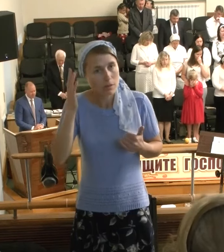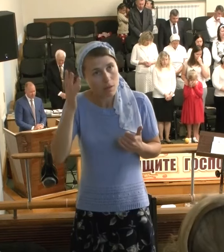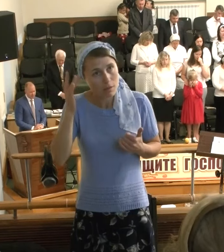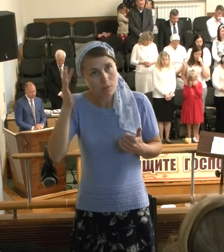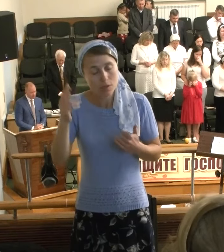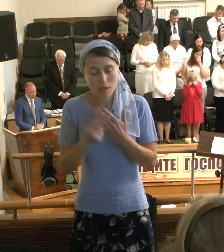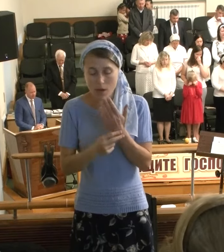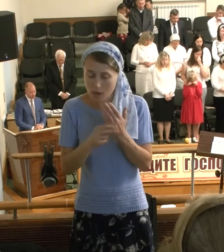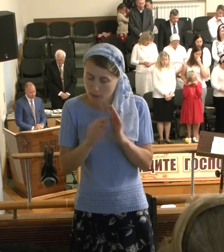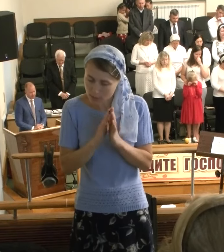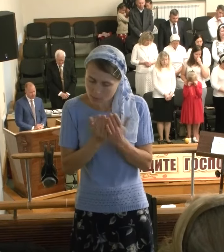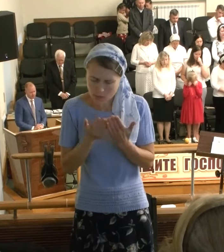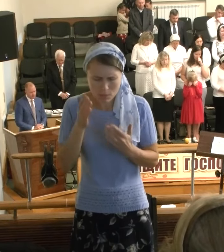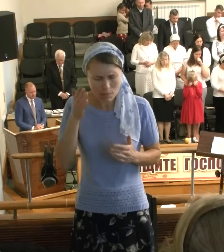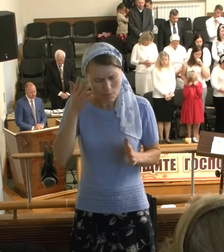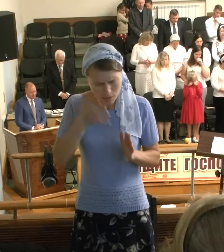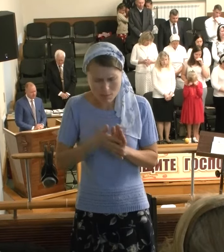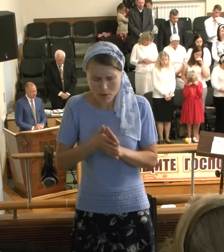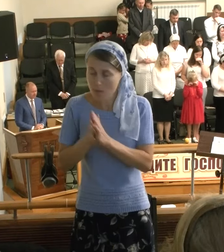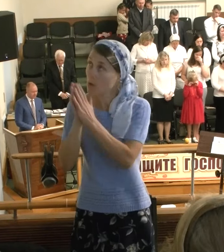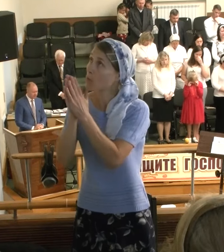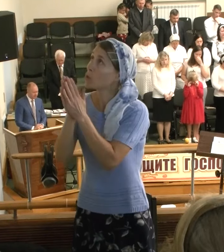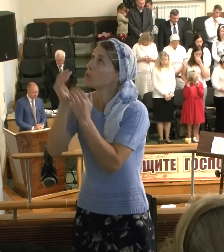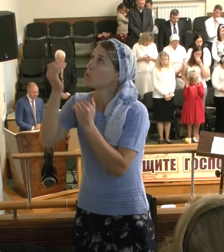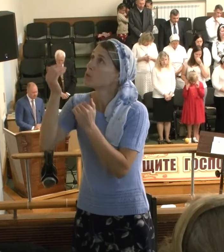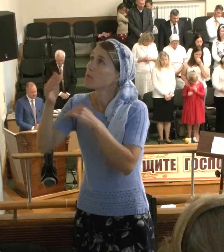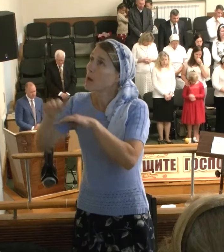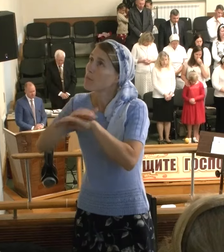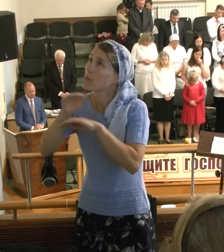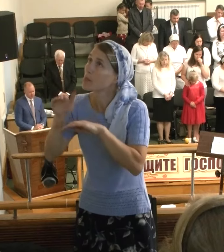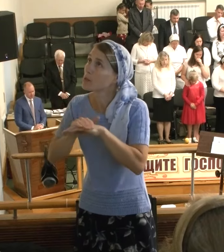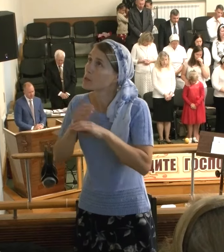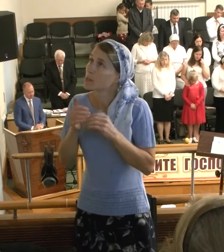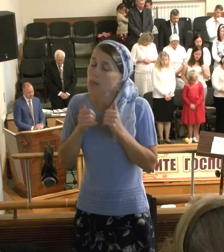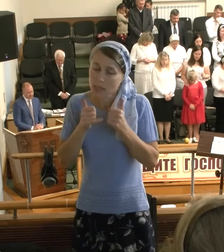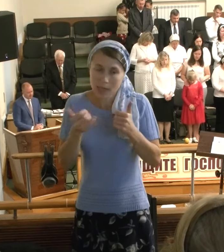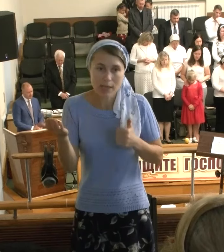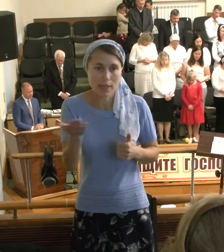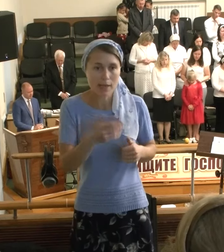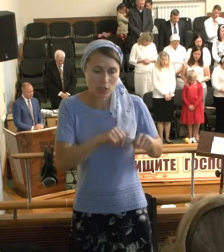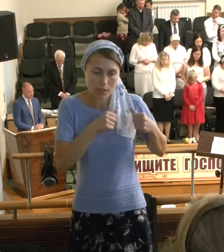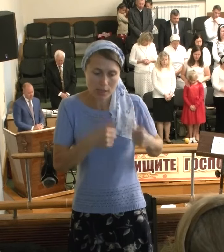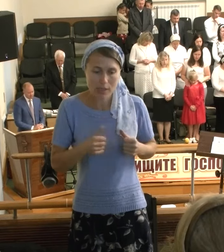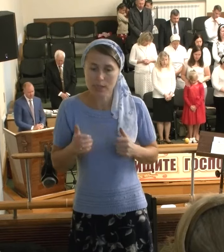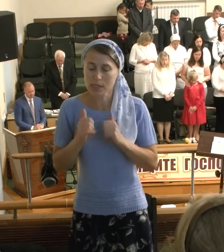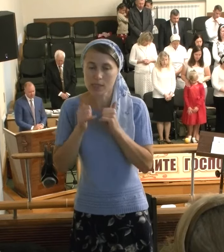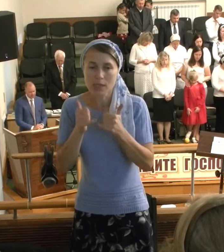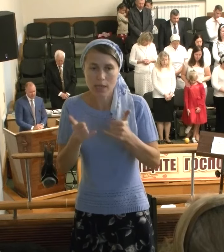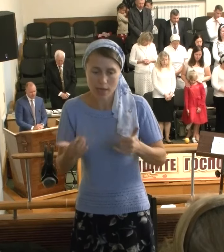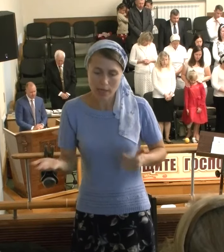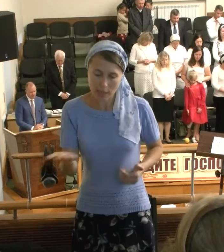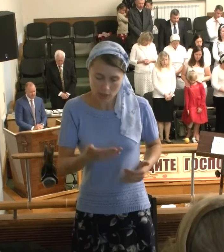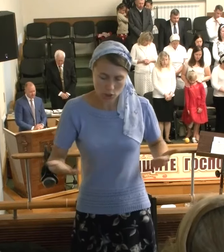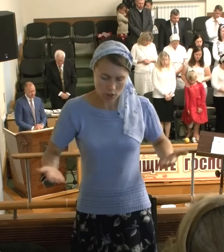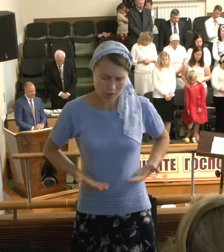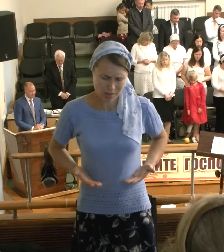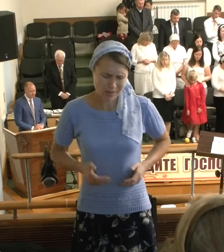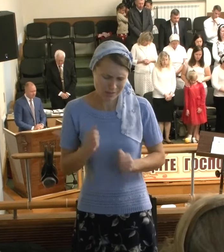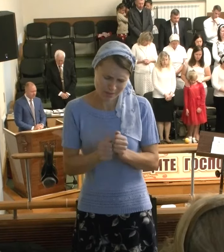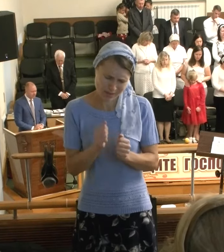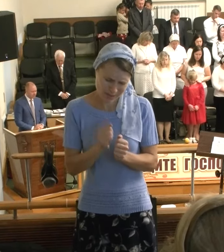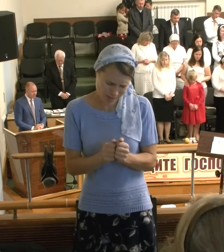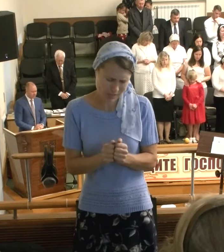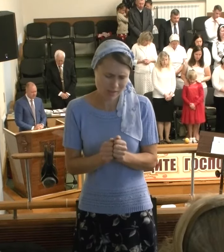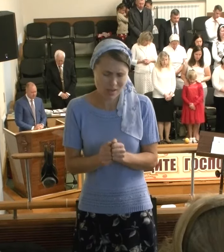Писанием, мы понимаем, Господи, просим милости для наших сердец, Господи, для наших жизней. Господи, часто мы согрешаем и